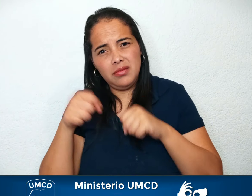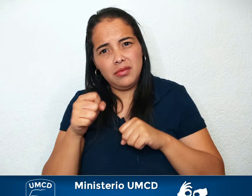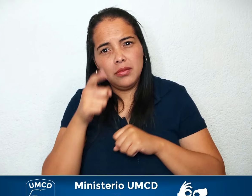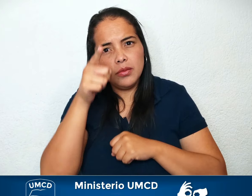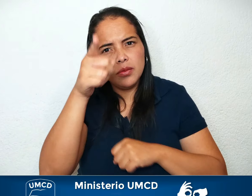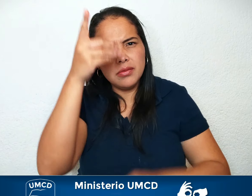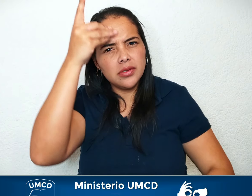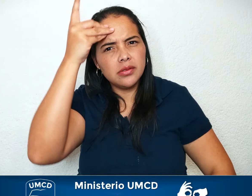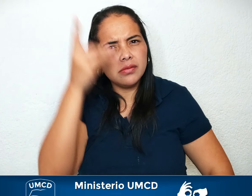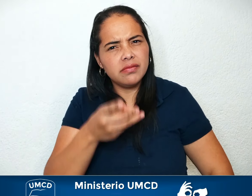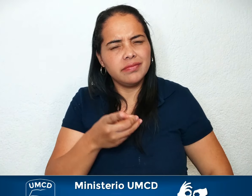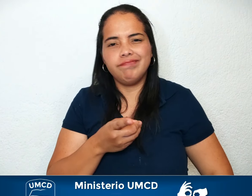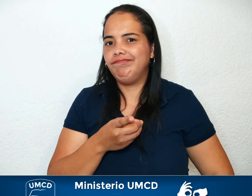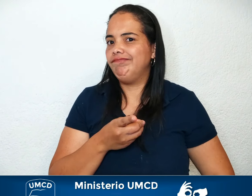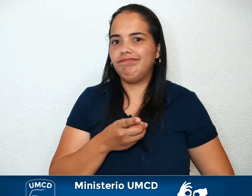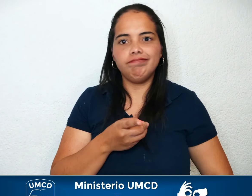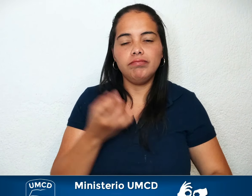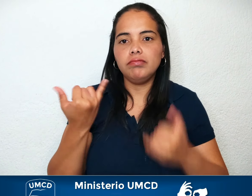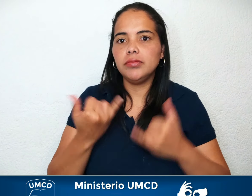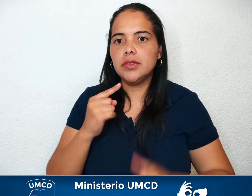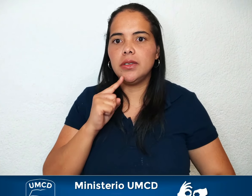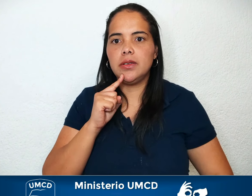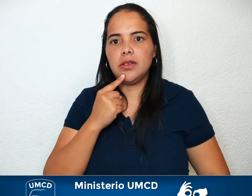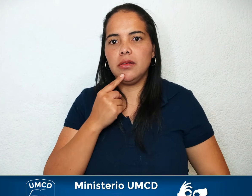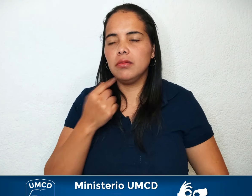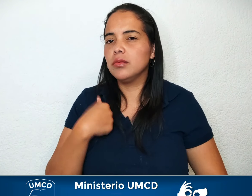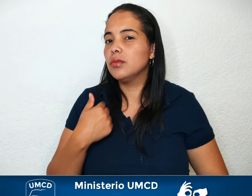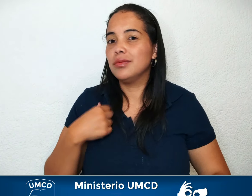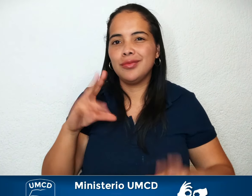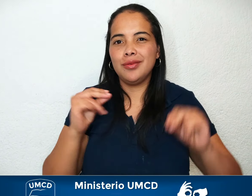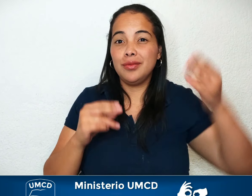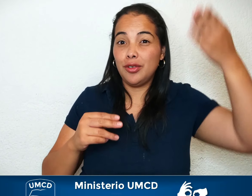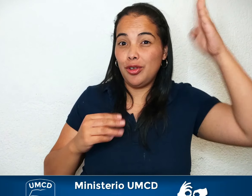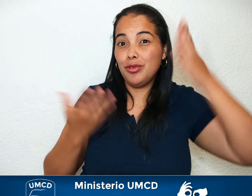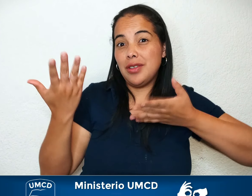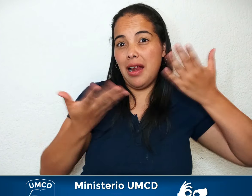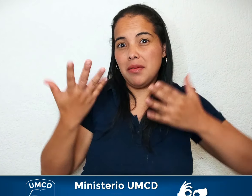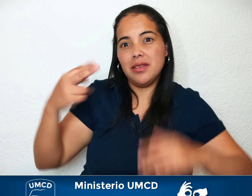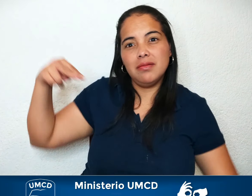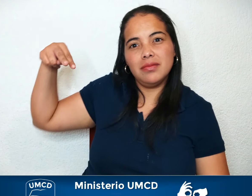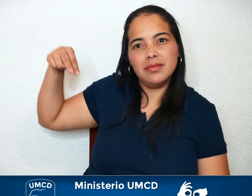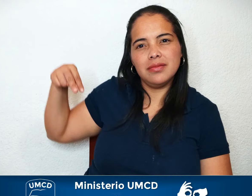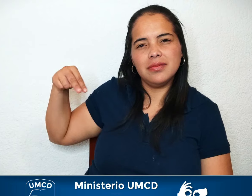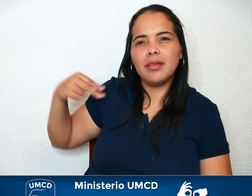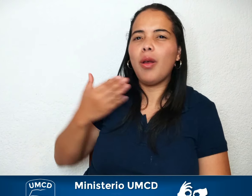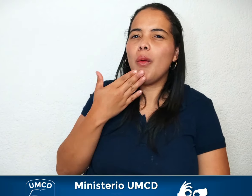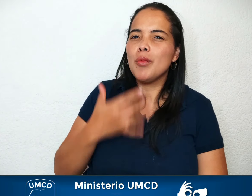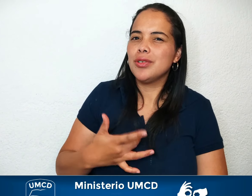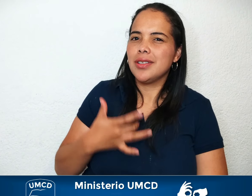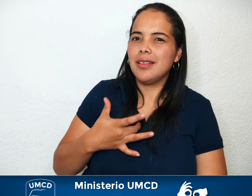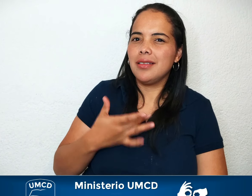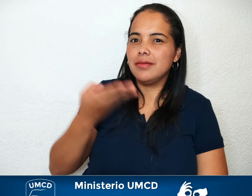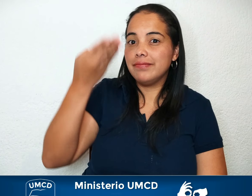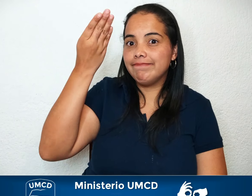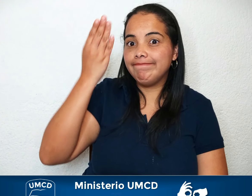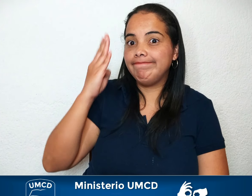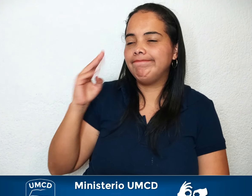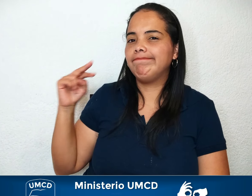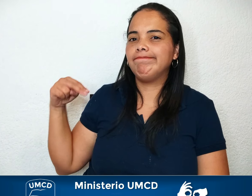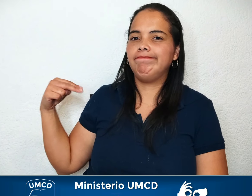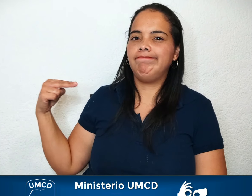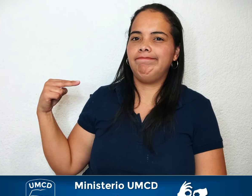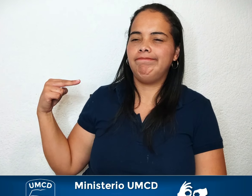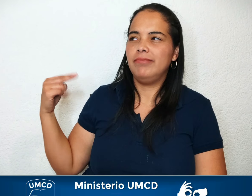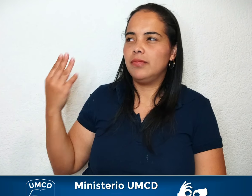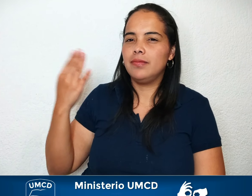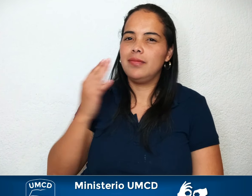Usted y yo tenemos que tomar decisiones serias. Si Cristo estuviera en este momento en medio de nuestra iglesia, ¿qué